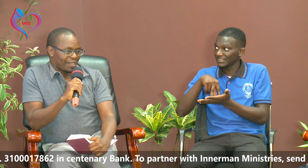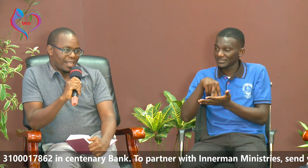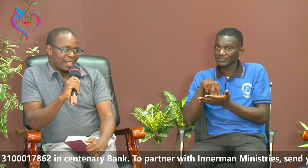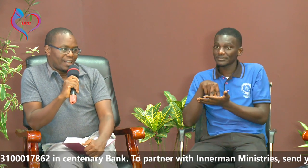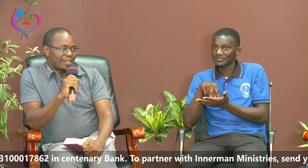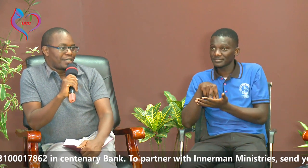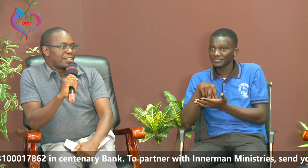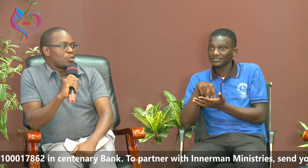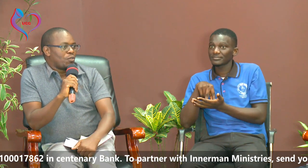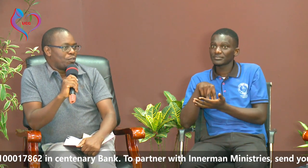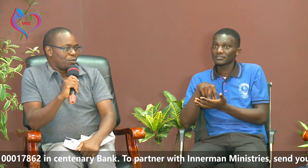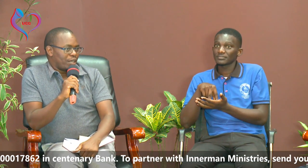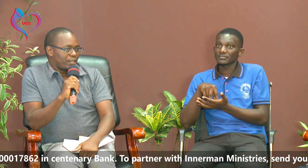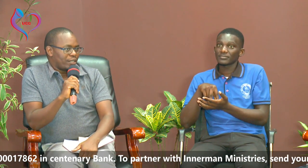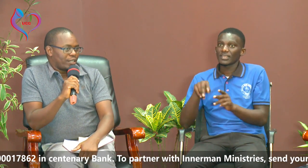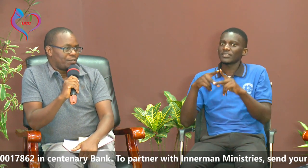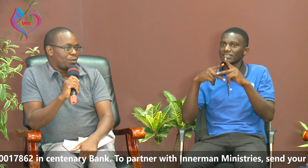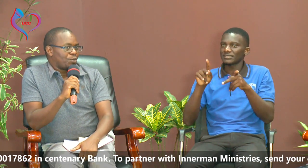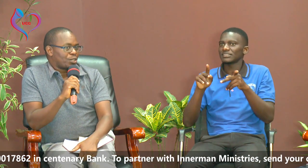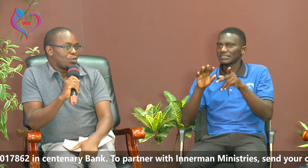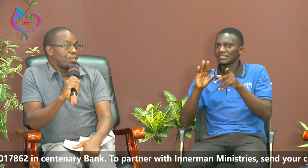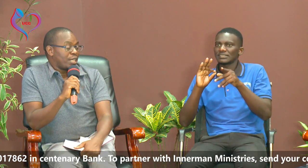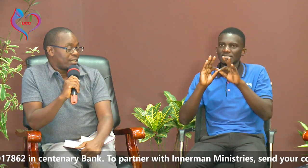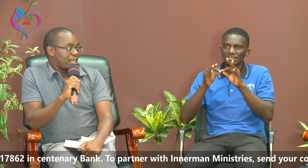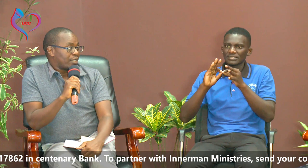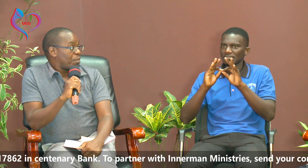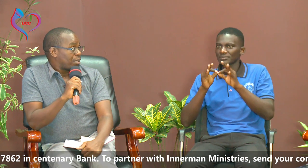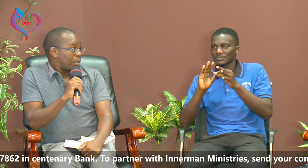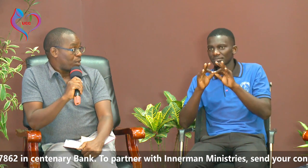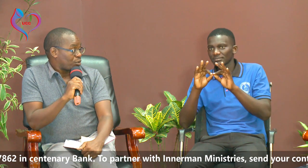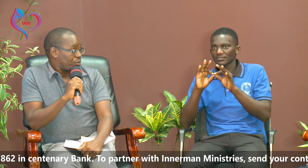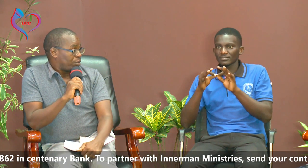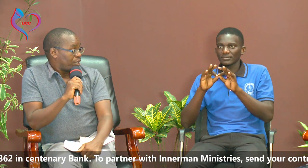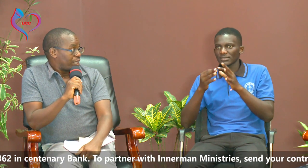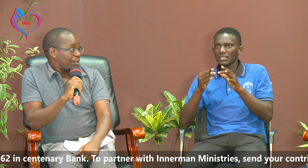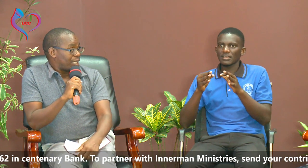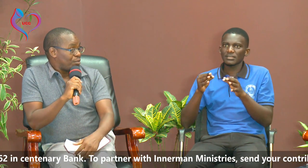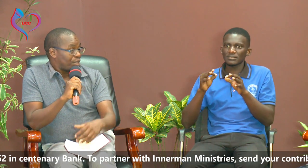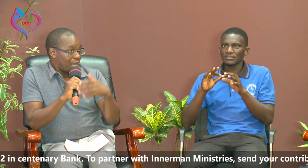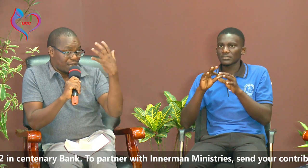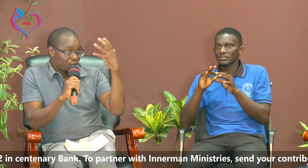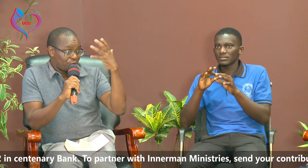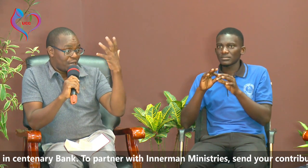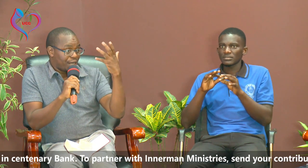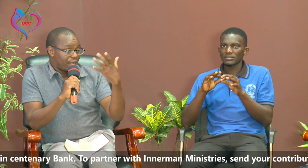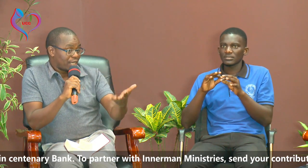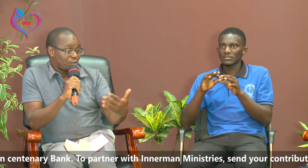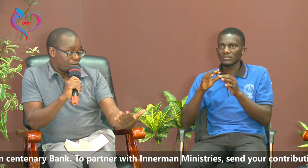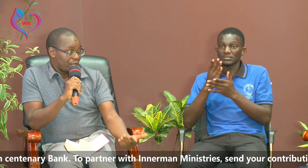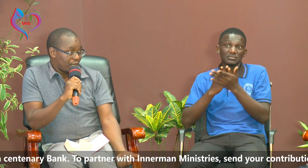katini tani ko kuvunula if you kusengo realizing antama tama mukatono kastebi gambo bigana ekyo luganda nga ntandika okunana